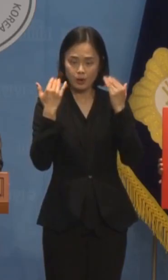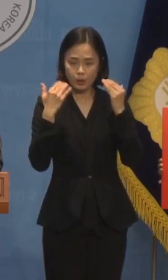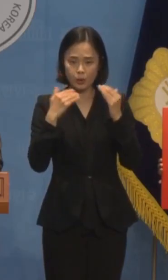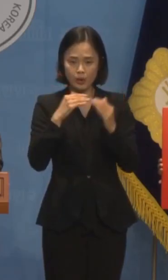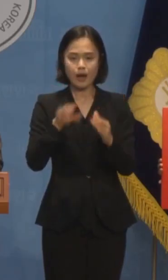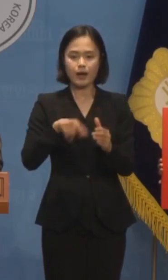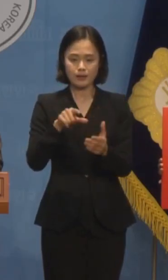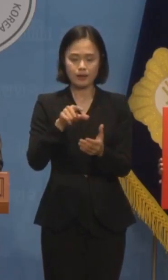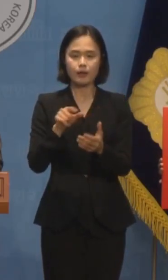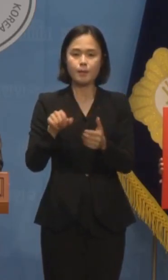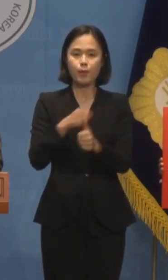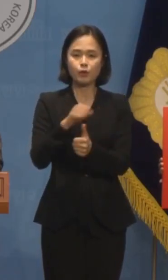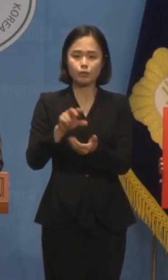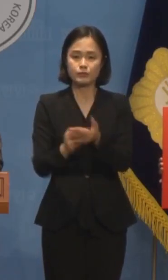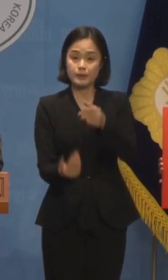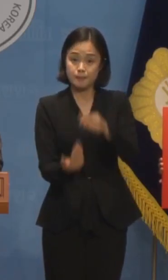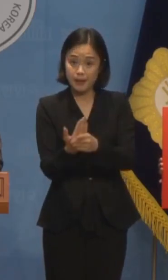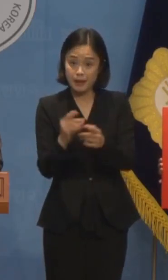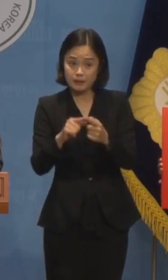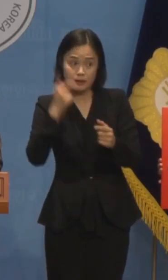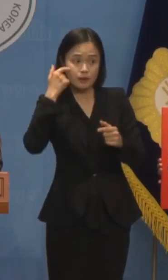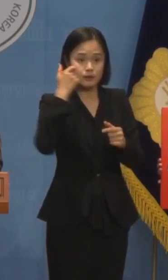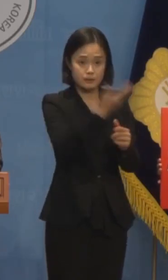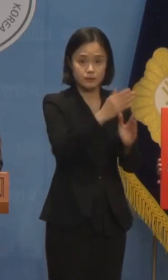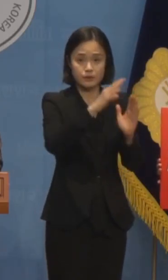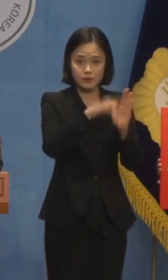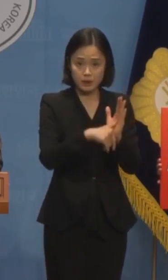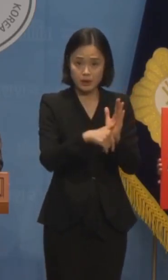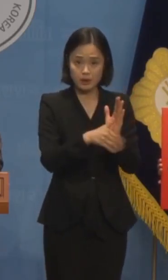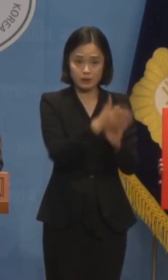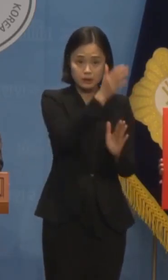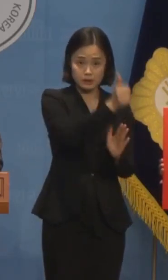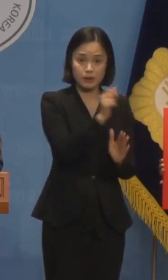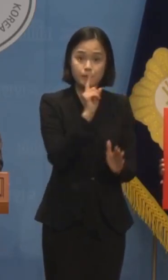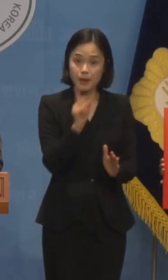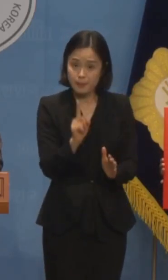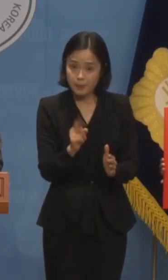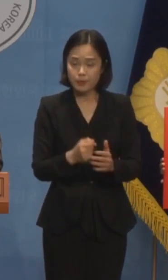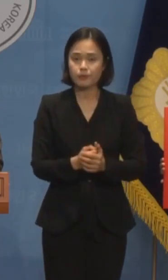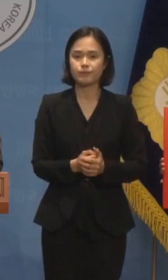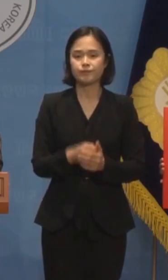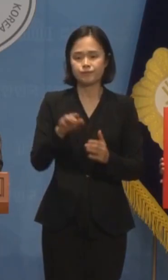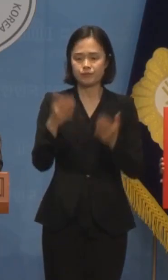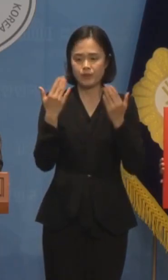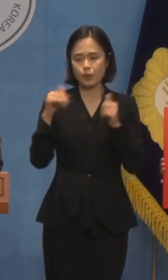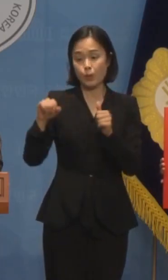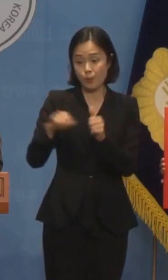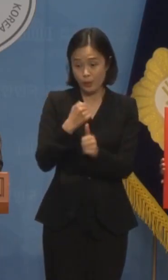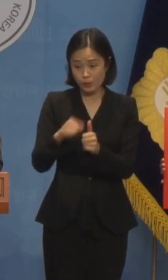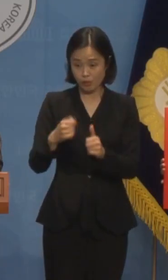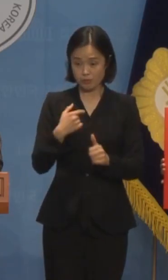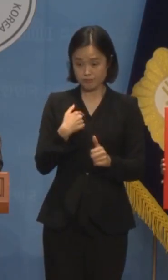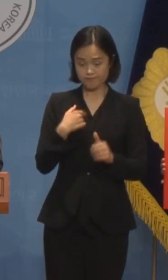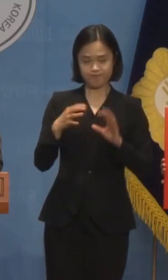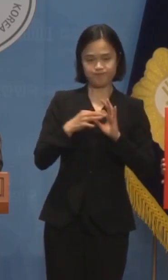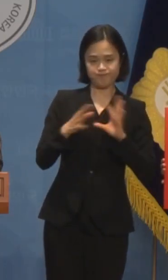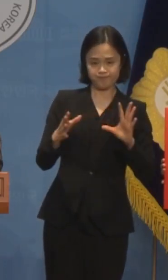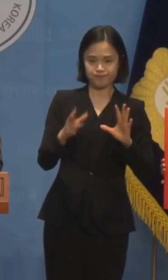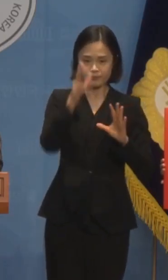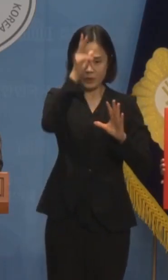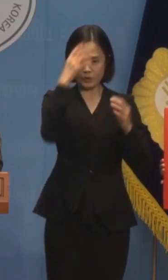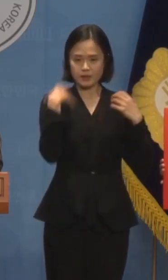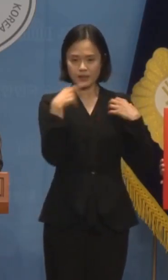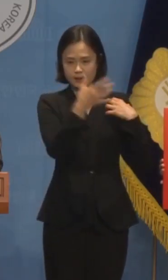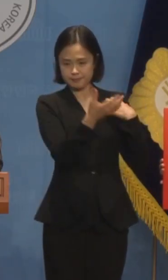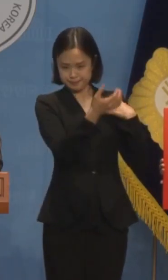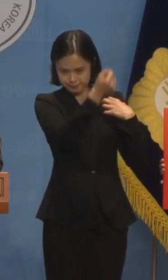대해서 성남시는 학교폭력은 지자체 업무가 아닌 교육지원청과 경찰청 소관이라며 국민의힘